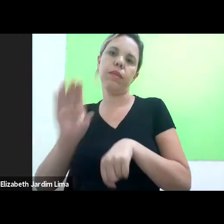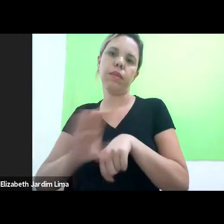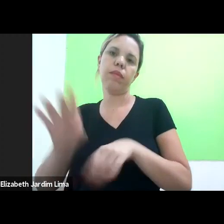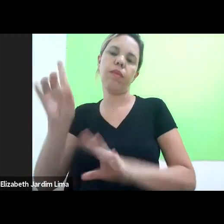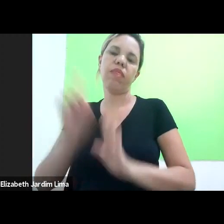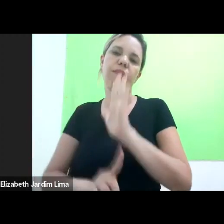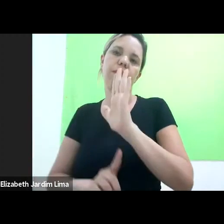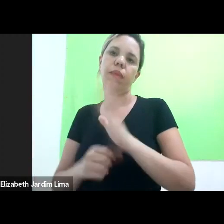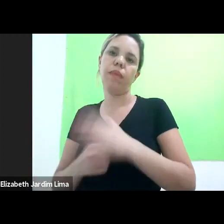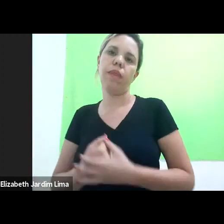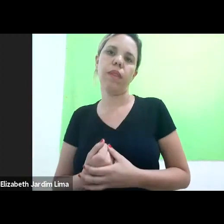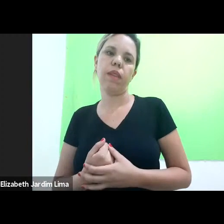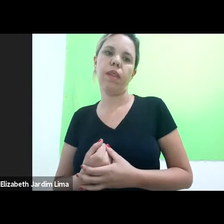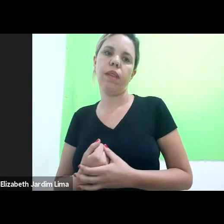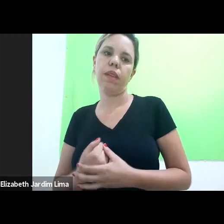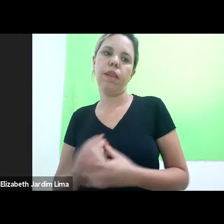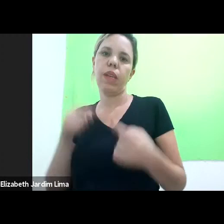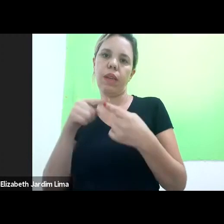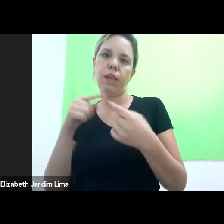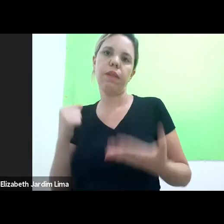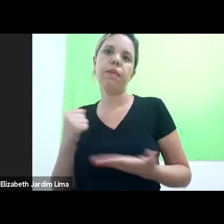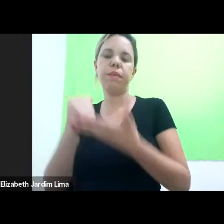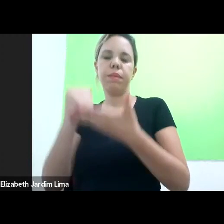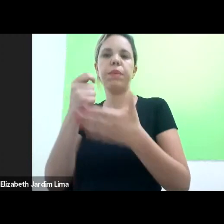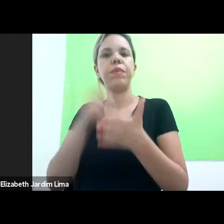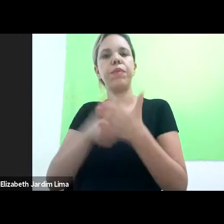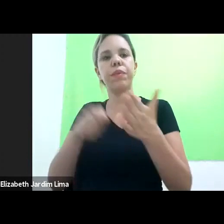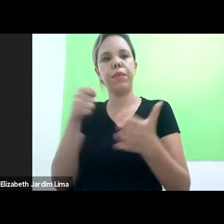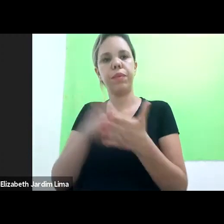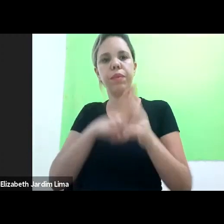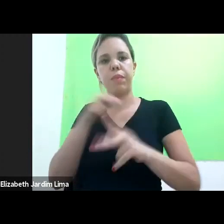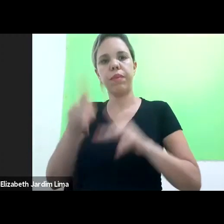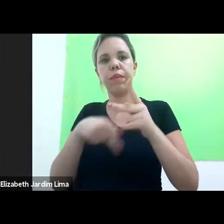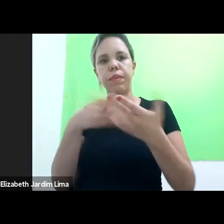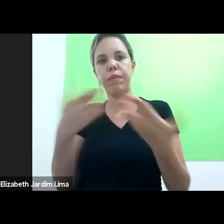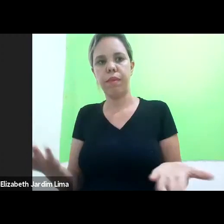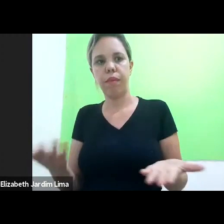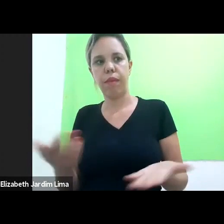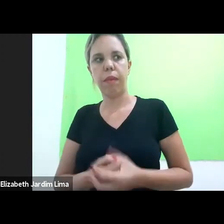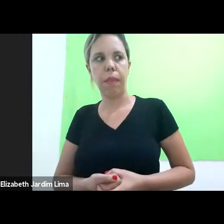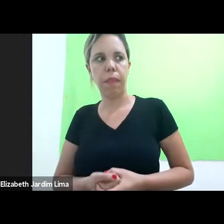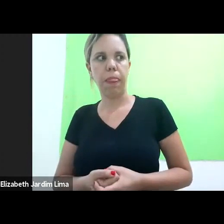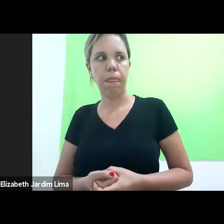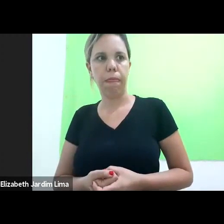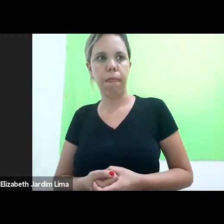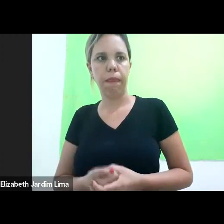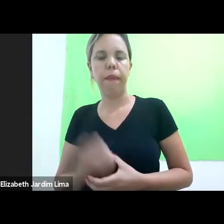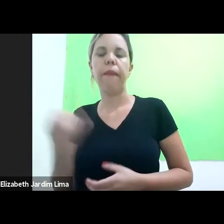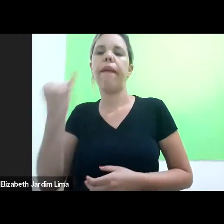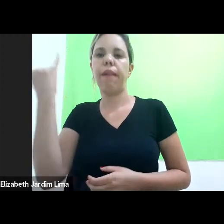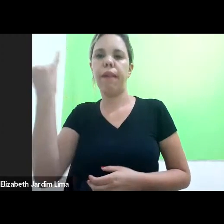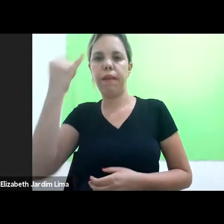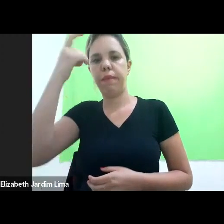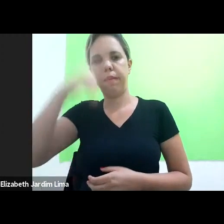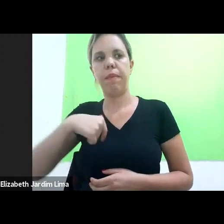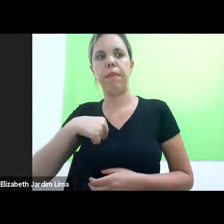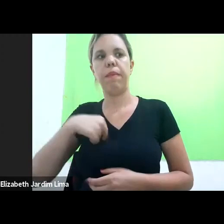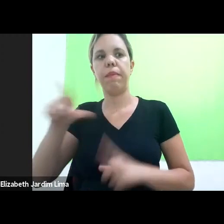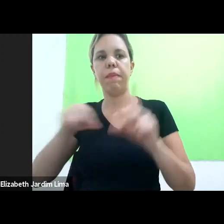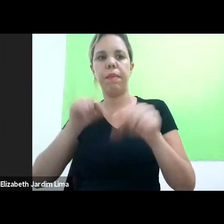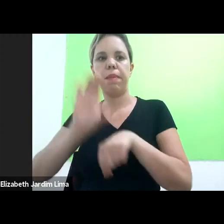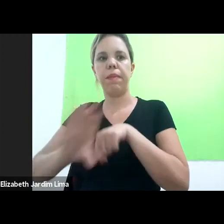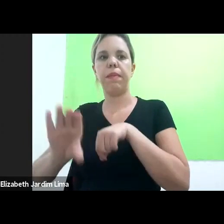direito justamente para ajudar na luta dos nossos povos. Então, isso foi importante para mim, para a escolha do